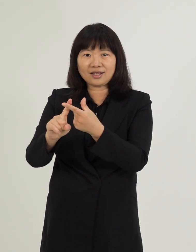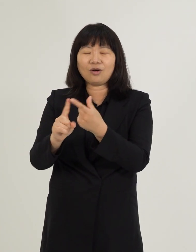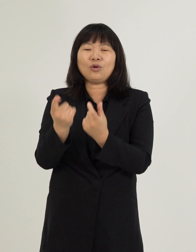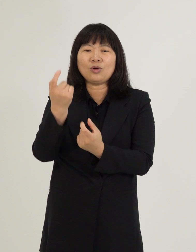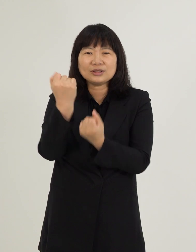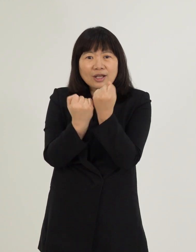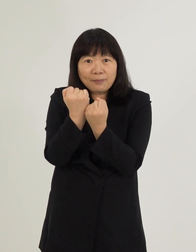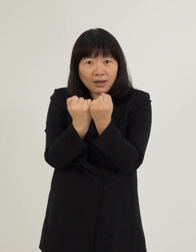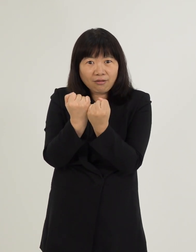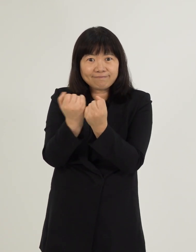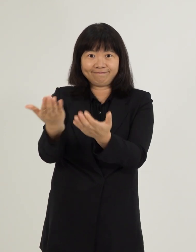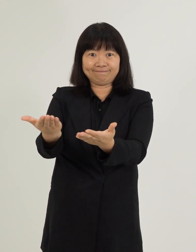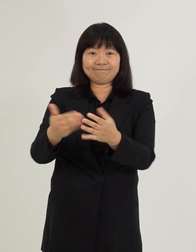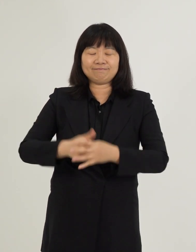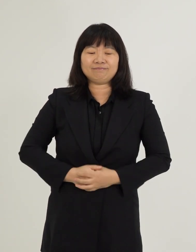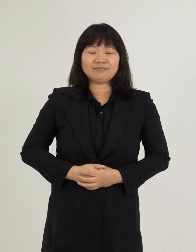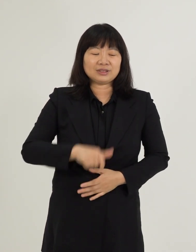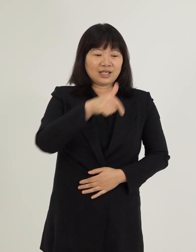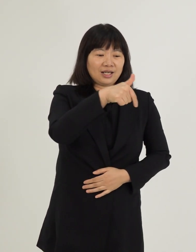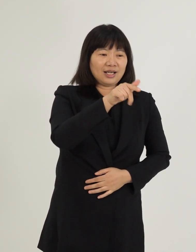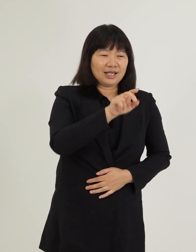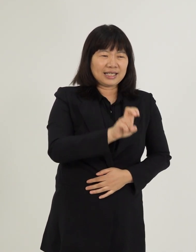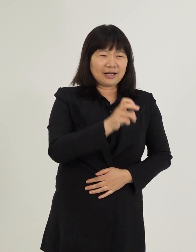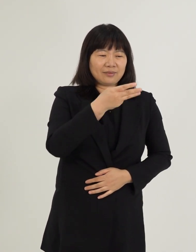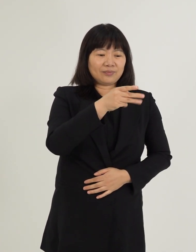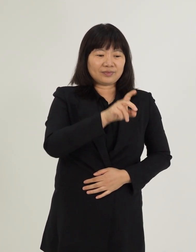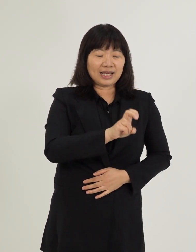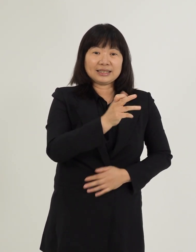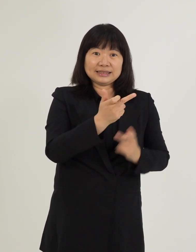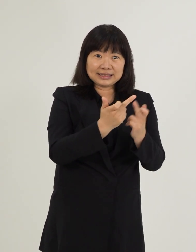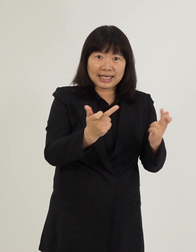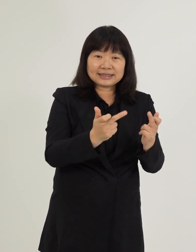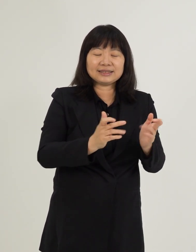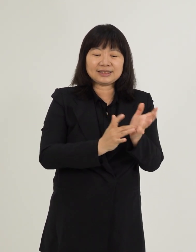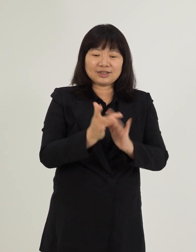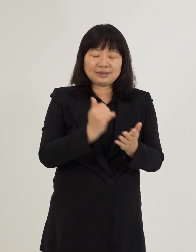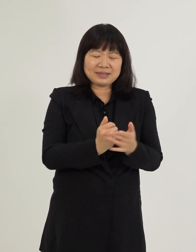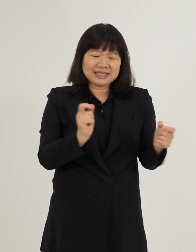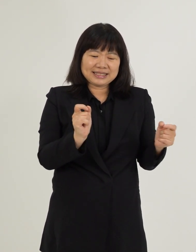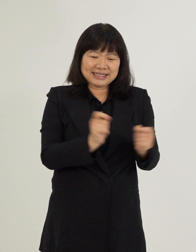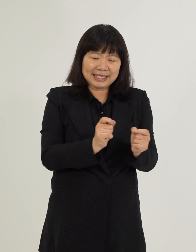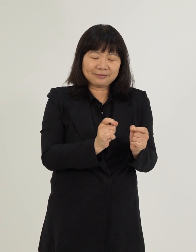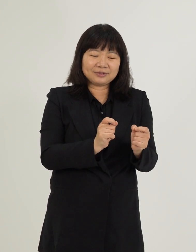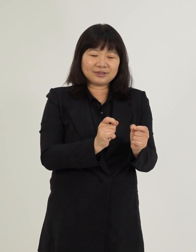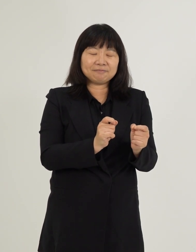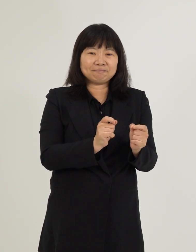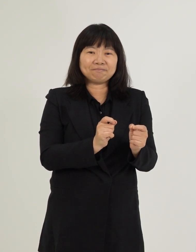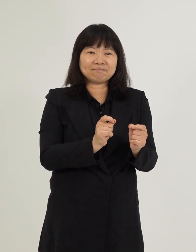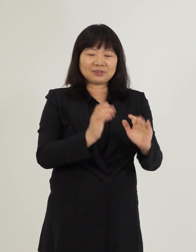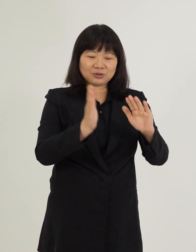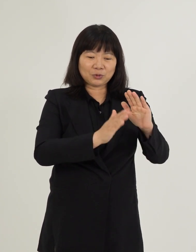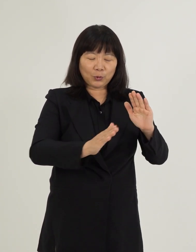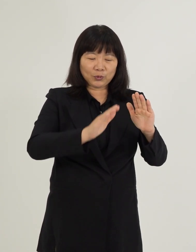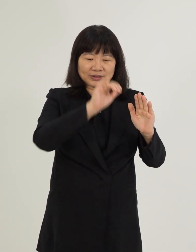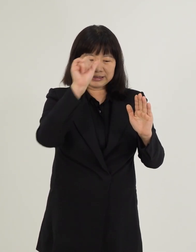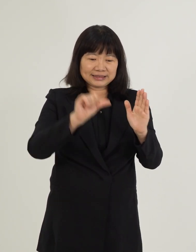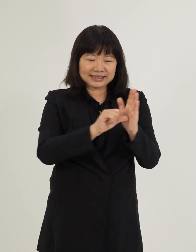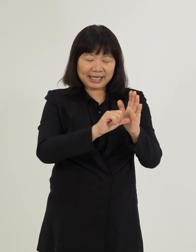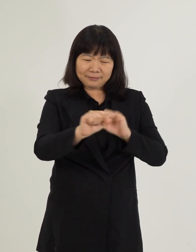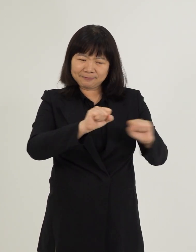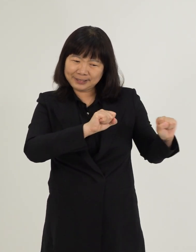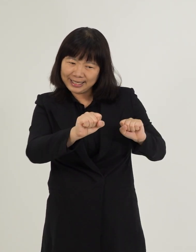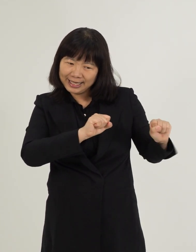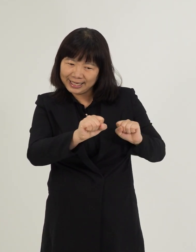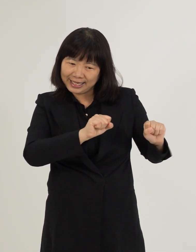예수님의 짧은 공생의 기억 속에 또 여러분들이 알고 있는 내용 속에도 어떤